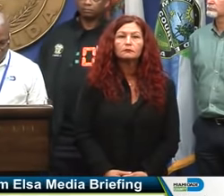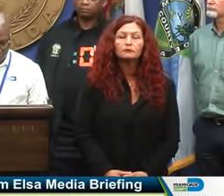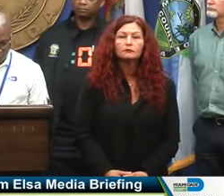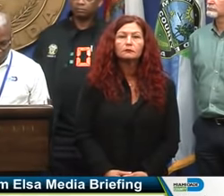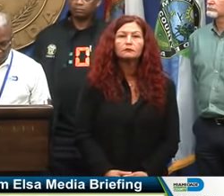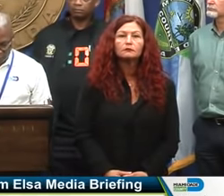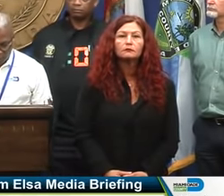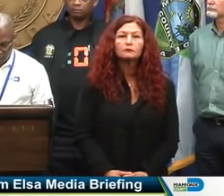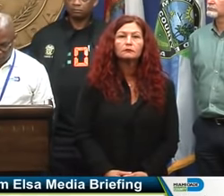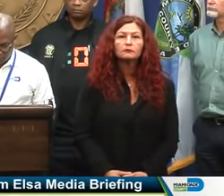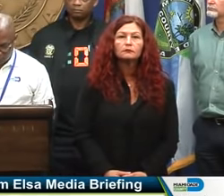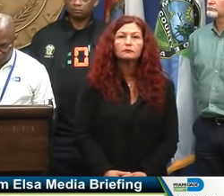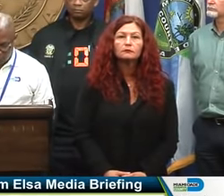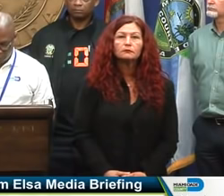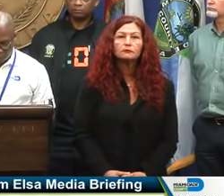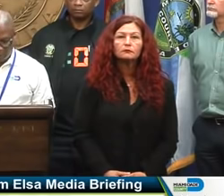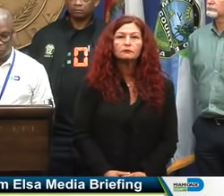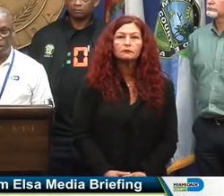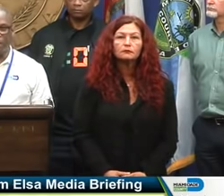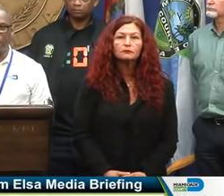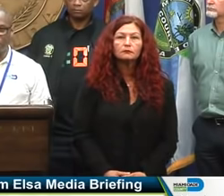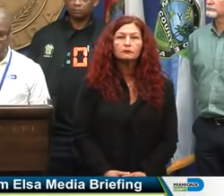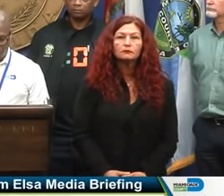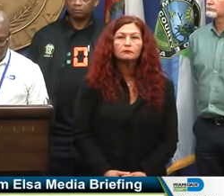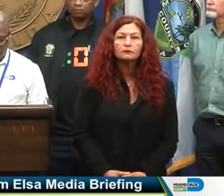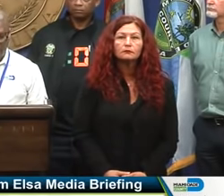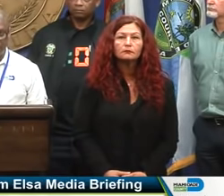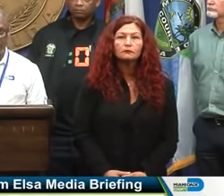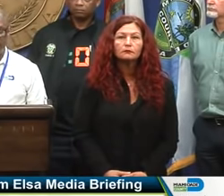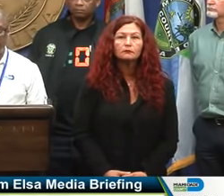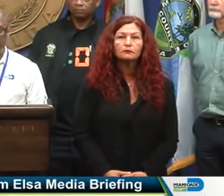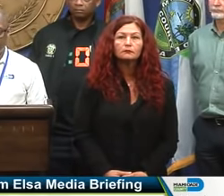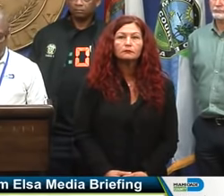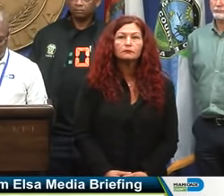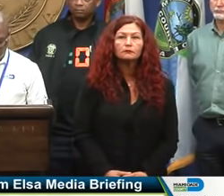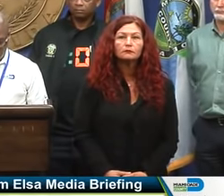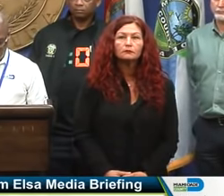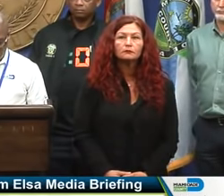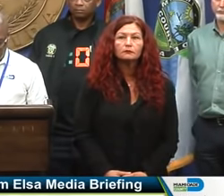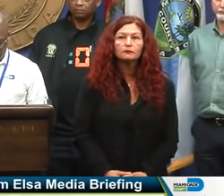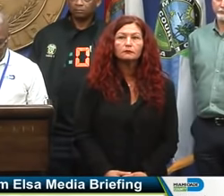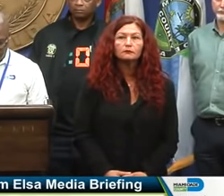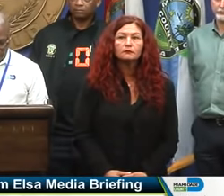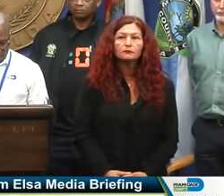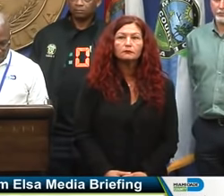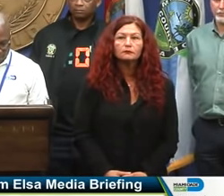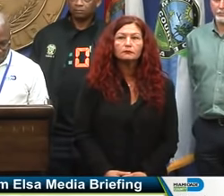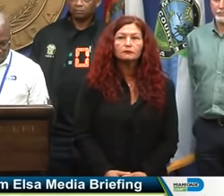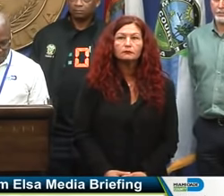te connaissons et il a fait tout ça pour nous capables d'arriver dans la phase rebâtie. Il y a plusieurs millions de dollars